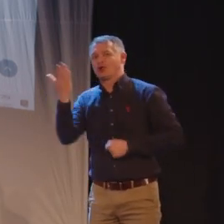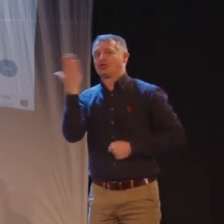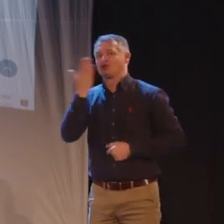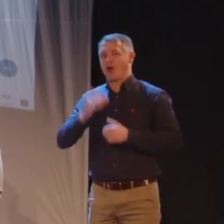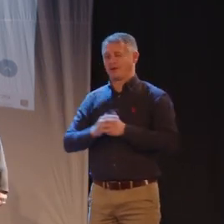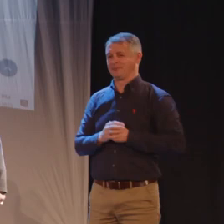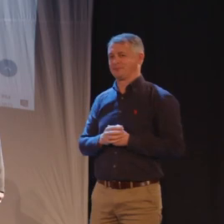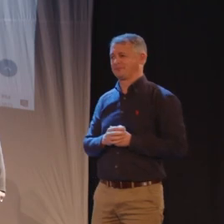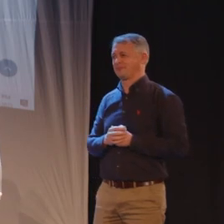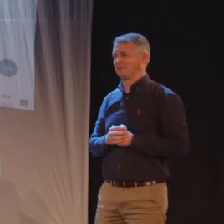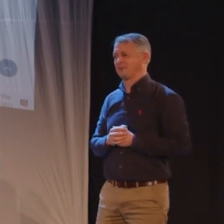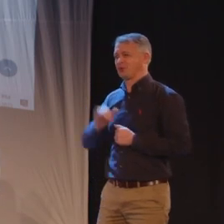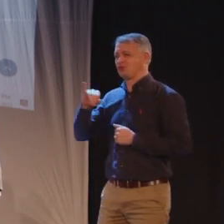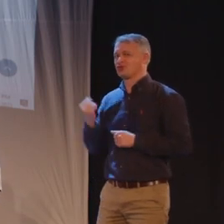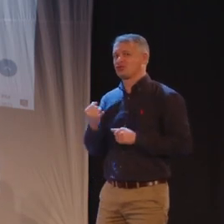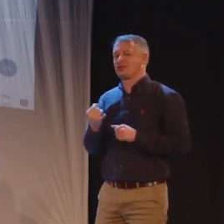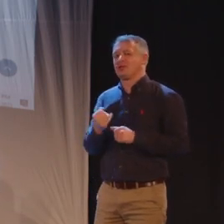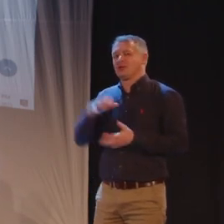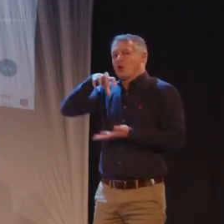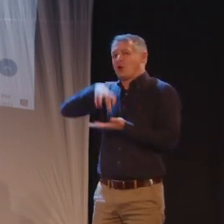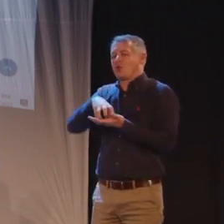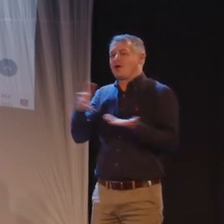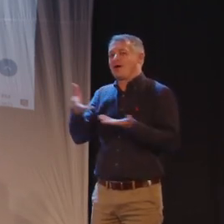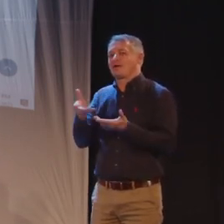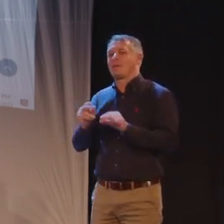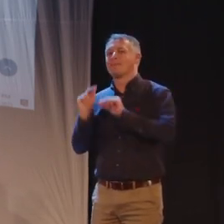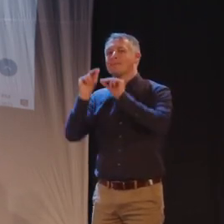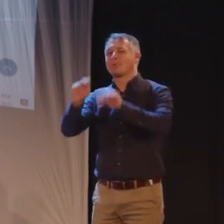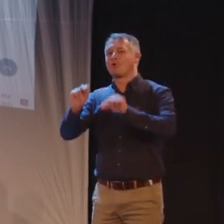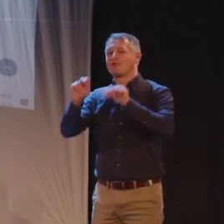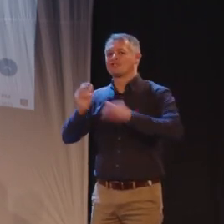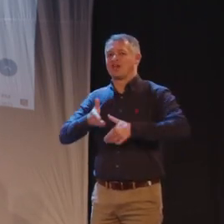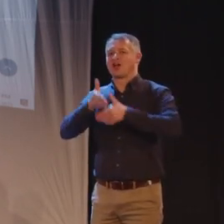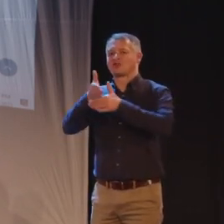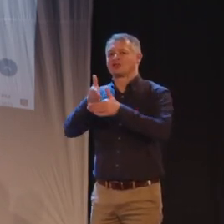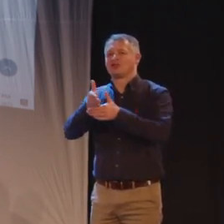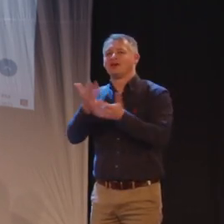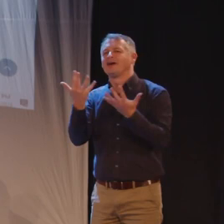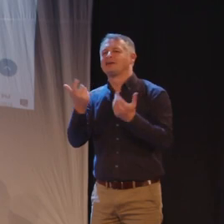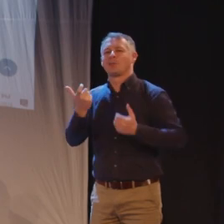și de cel în care profesorii îi ajută cât se poate.